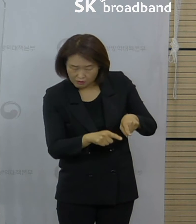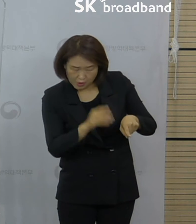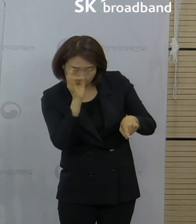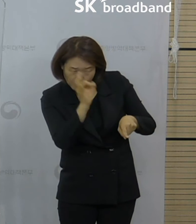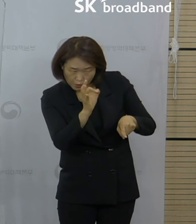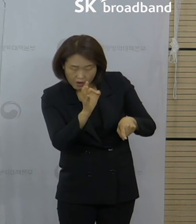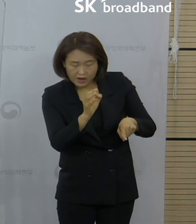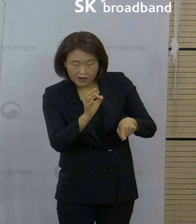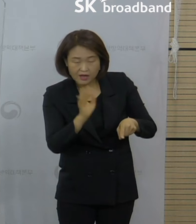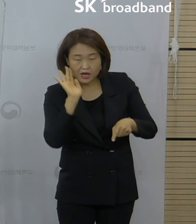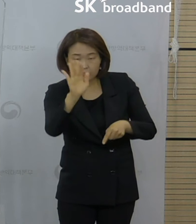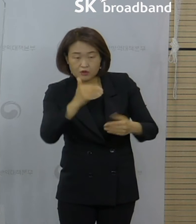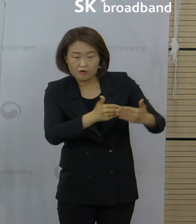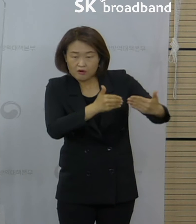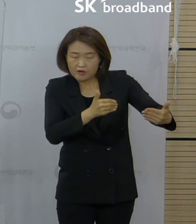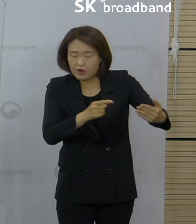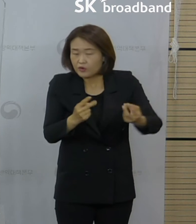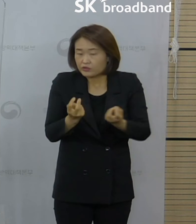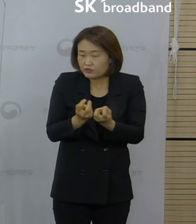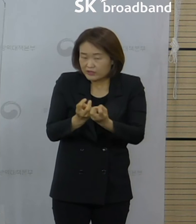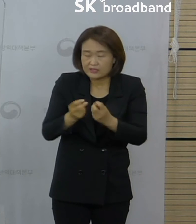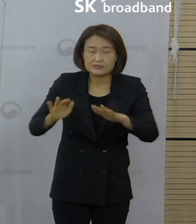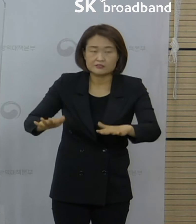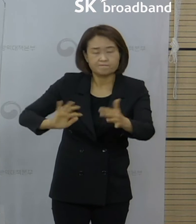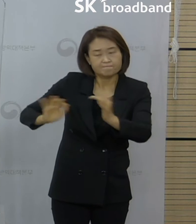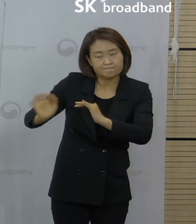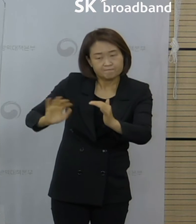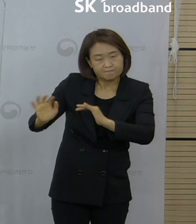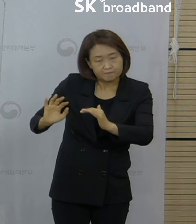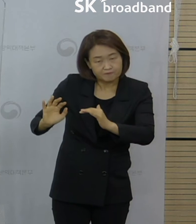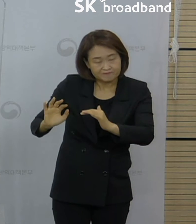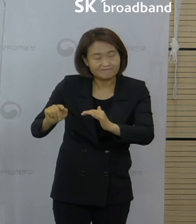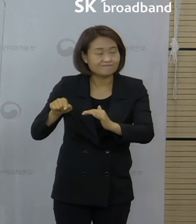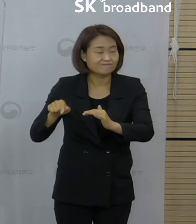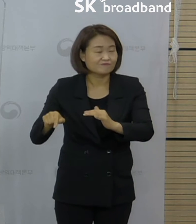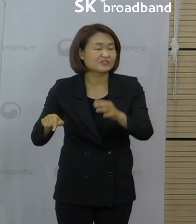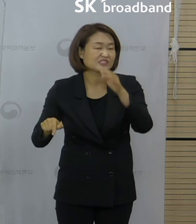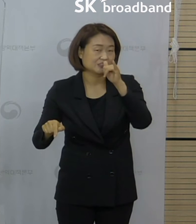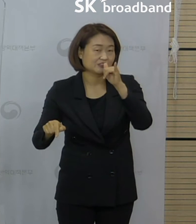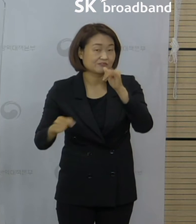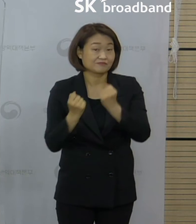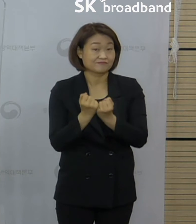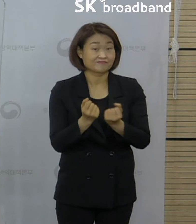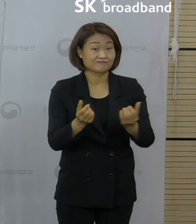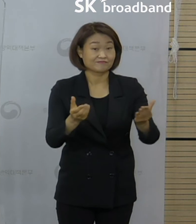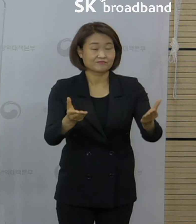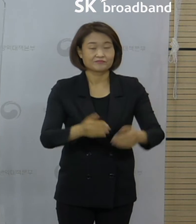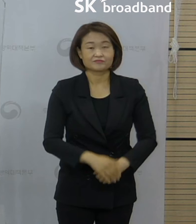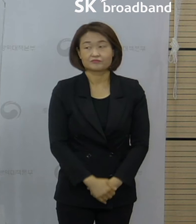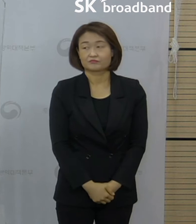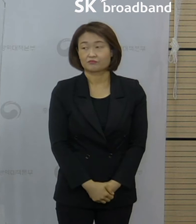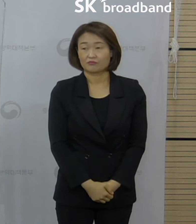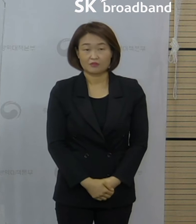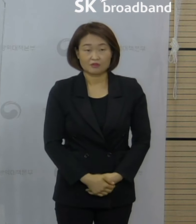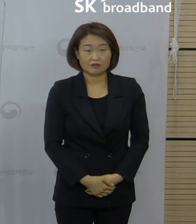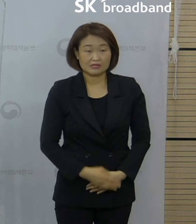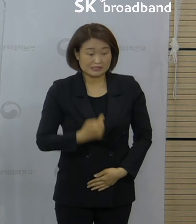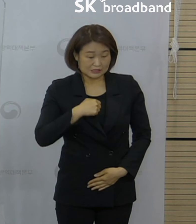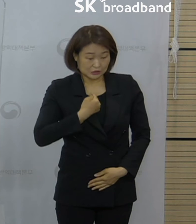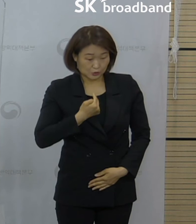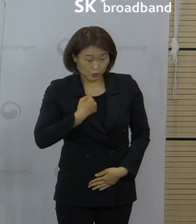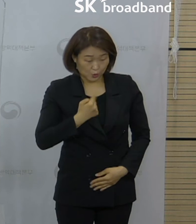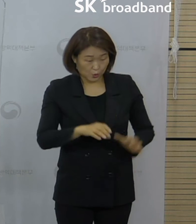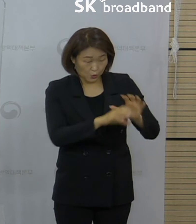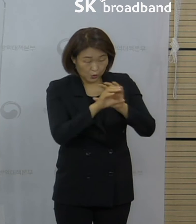거리두기 대책에 대한 협의를 진행하고 있다는 말씀도 드립니다. 네. 자가진단 키트와